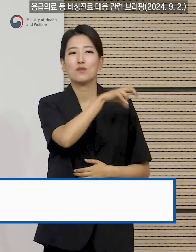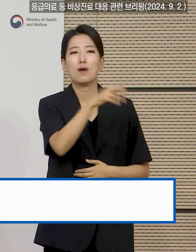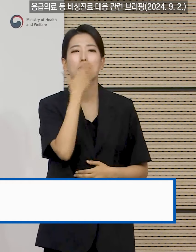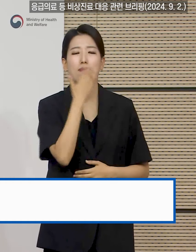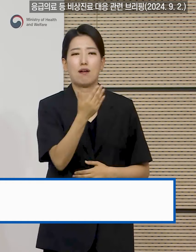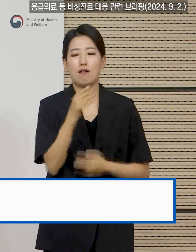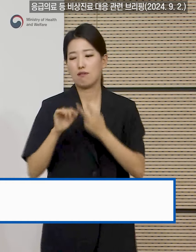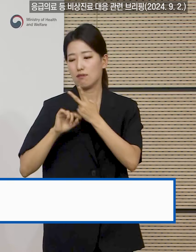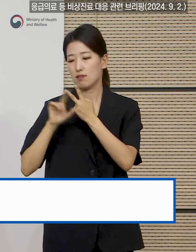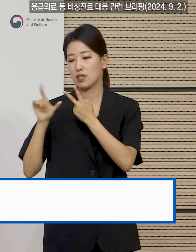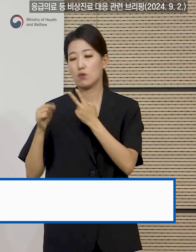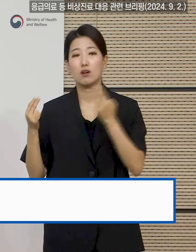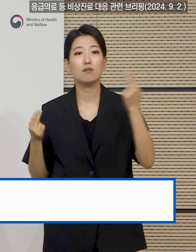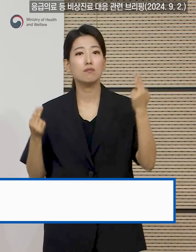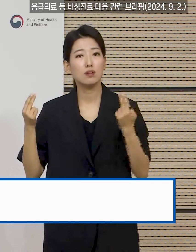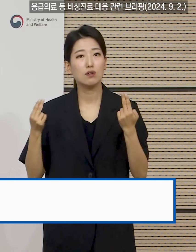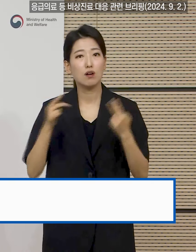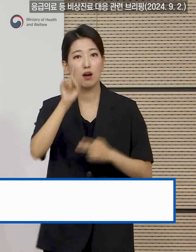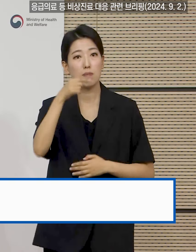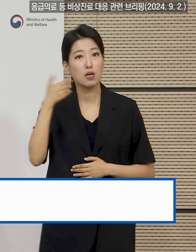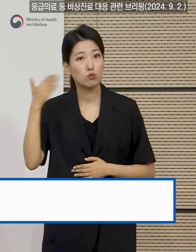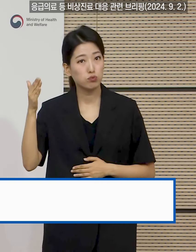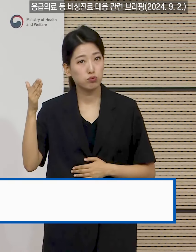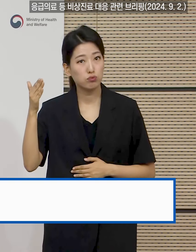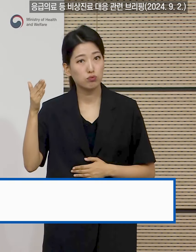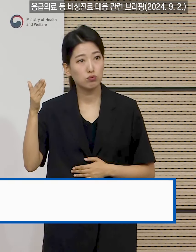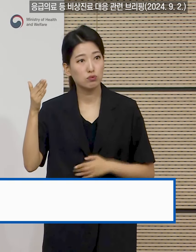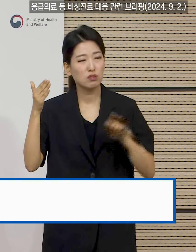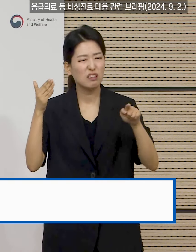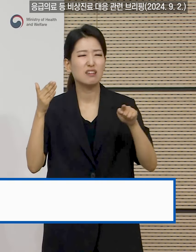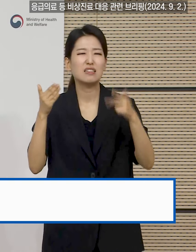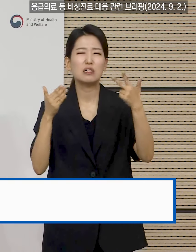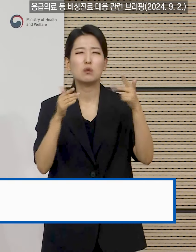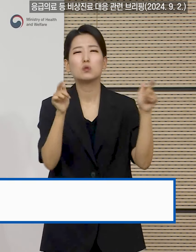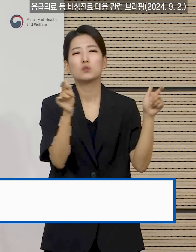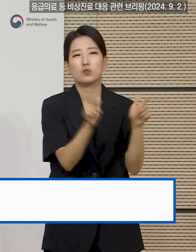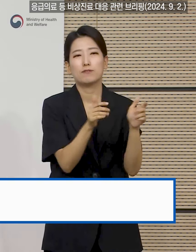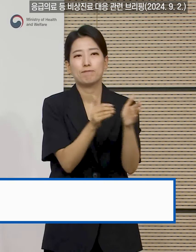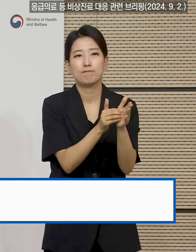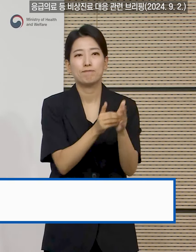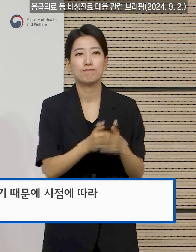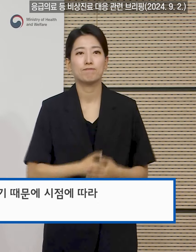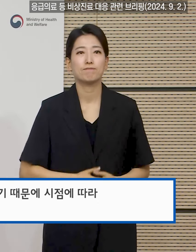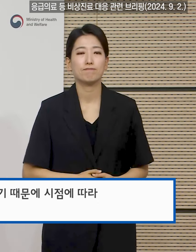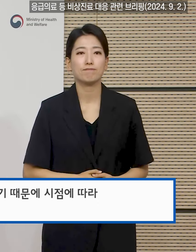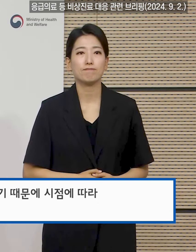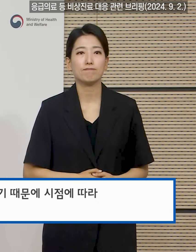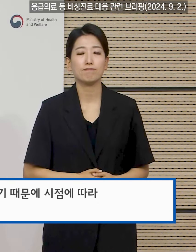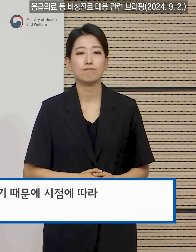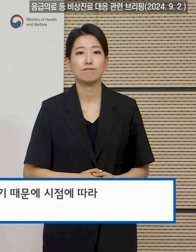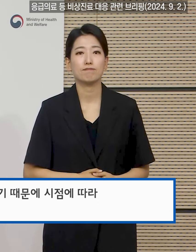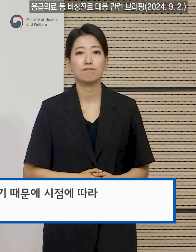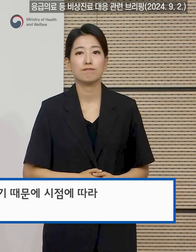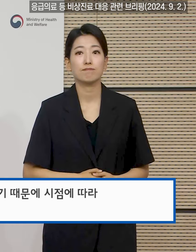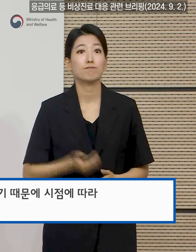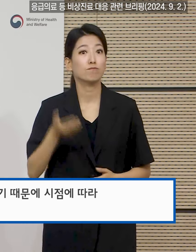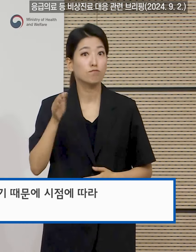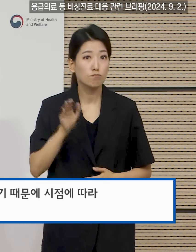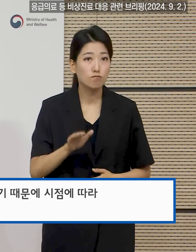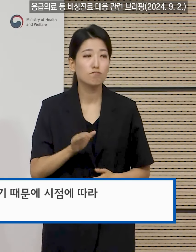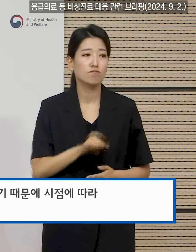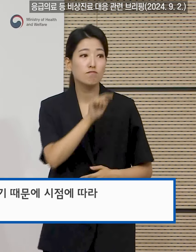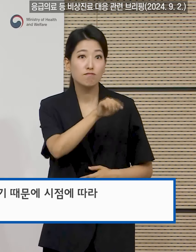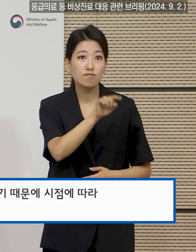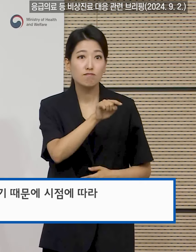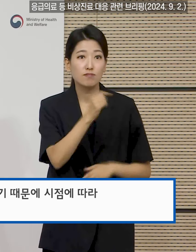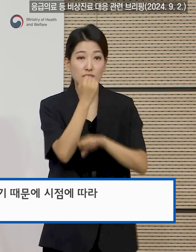평시 109개소에 비해 7개소 감소하였습니다. 다만 이는 매일 정오를